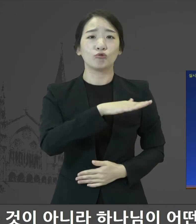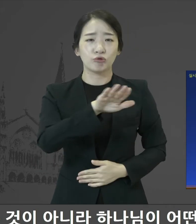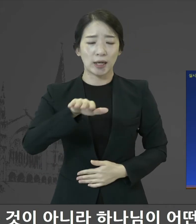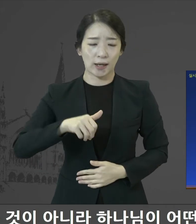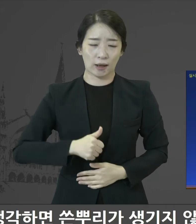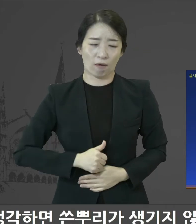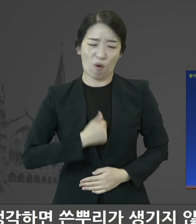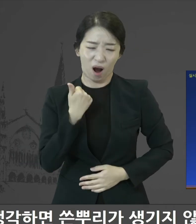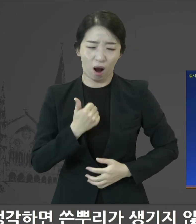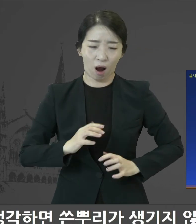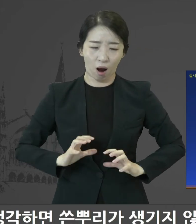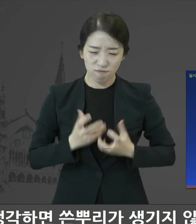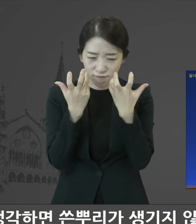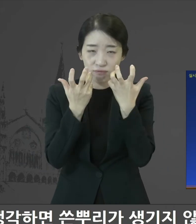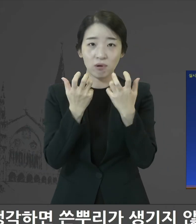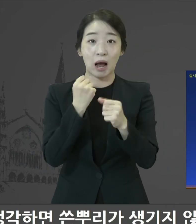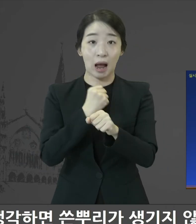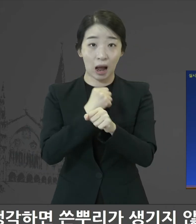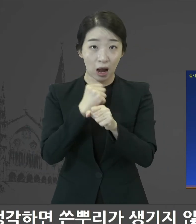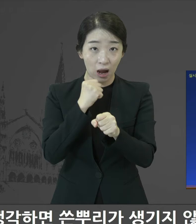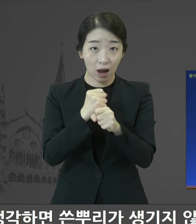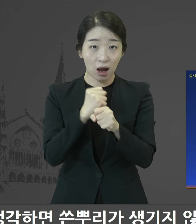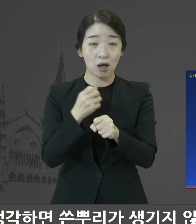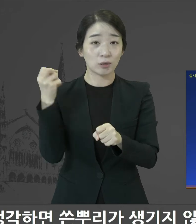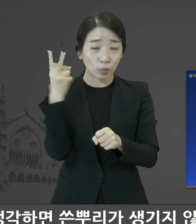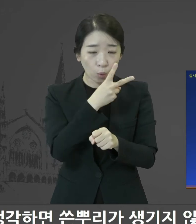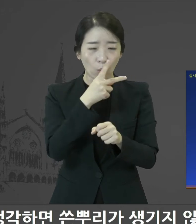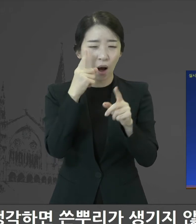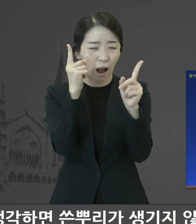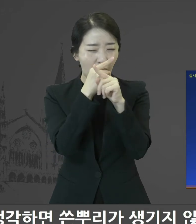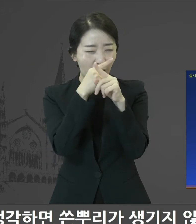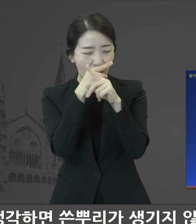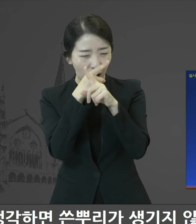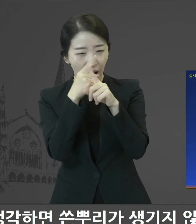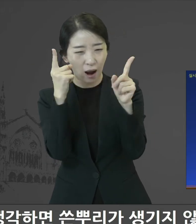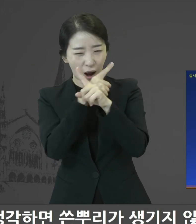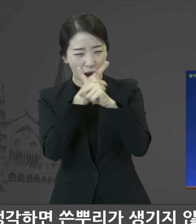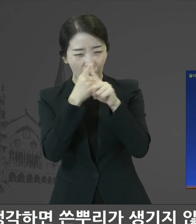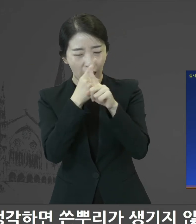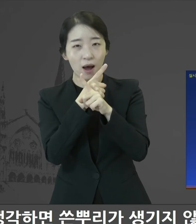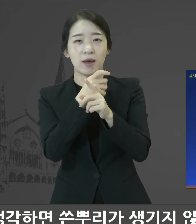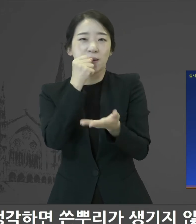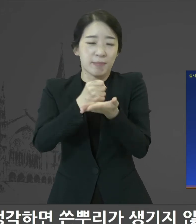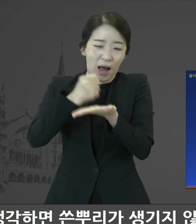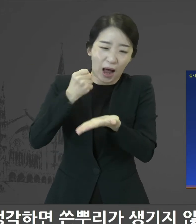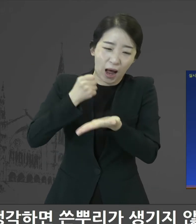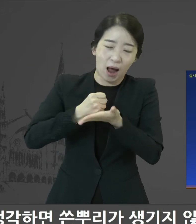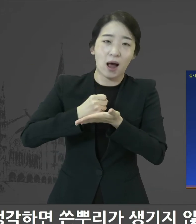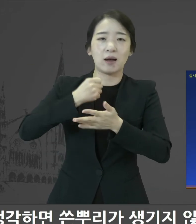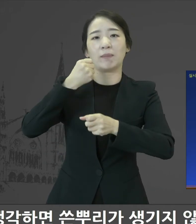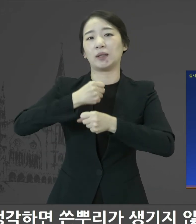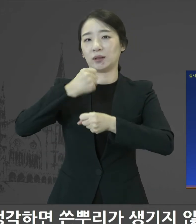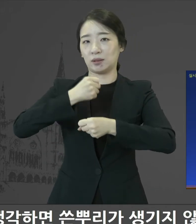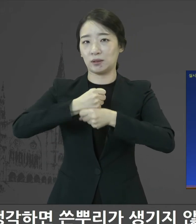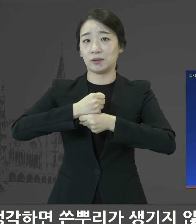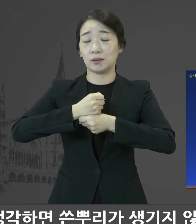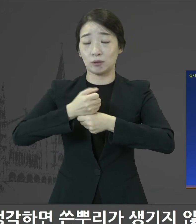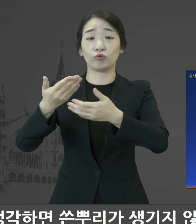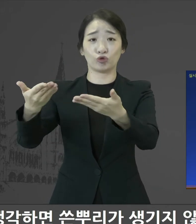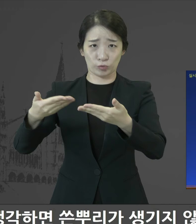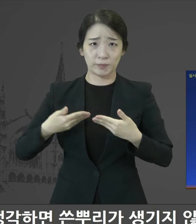뿐만 아니라 그 다음에 떠드는 것, 비방하는 것, 이것도 그 근본에 쓴뿌리가